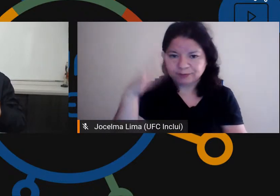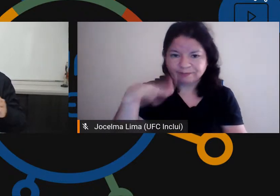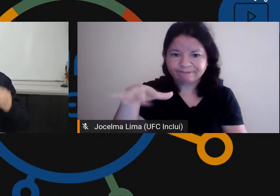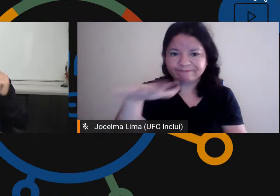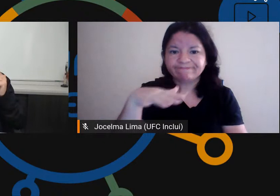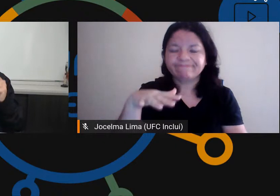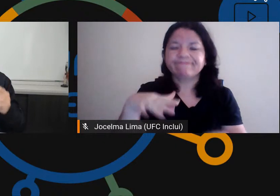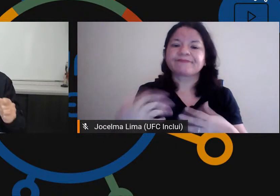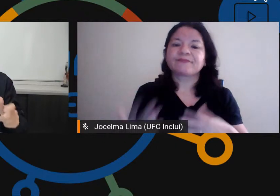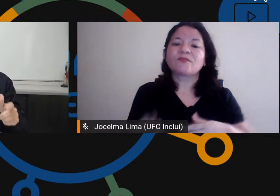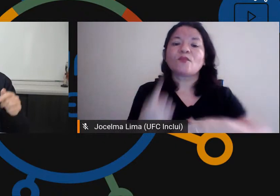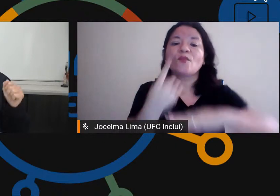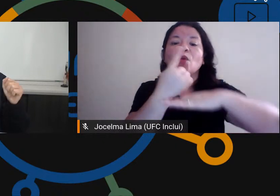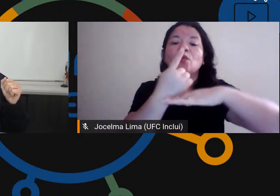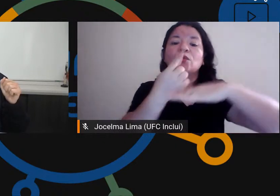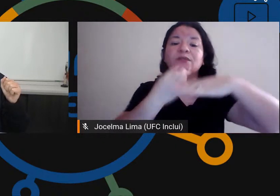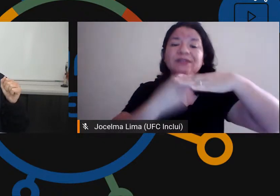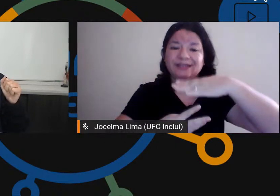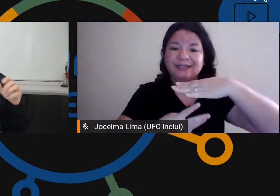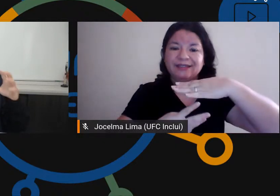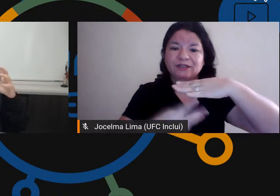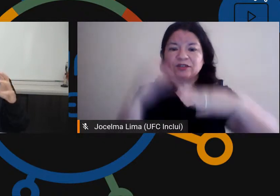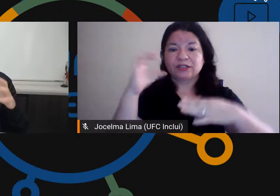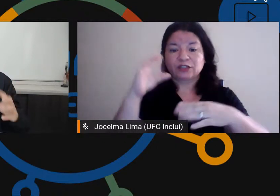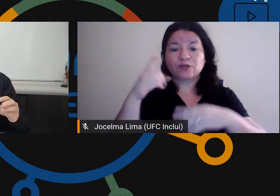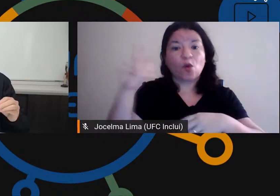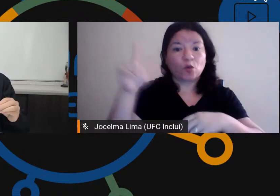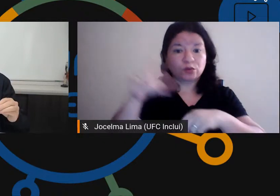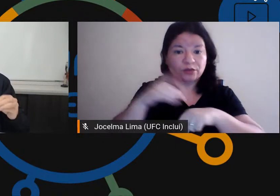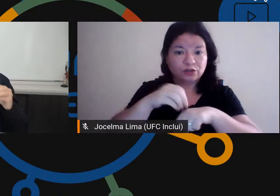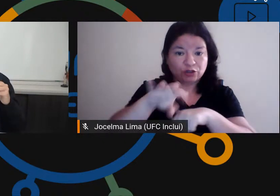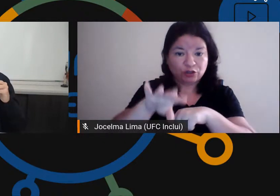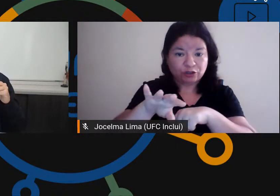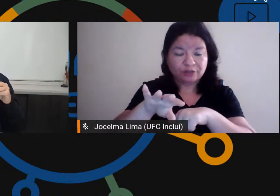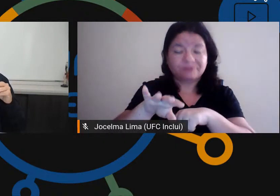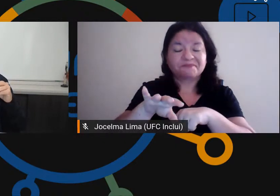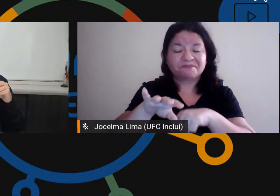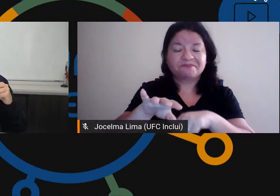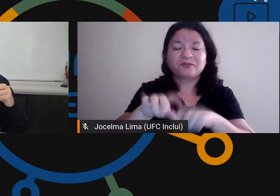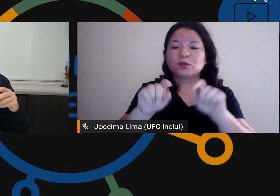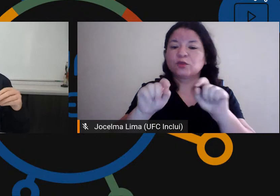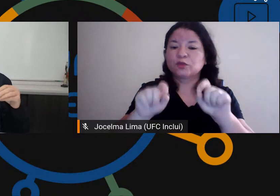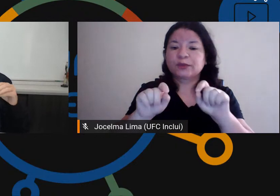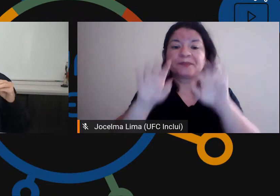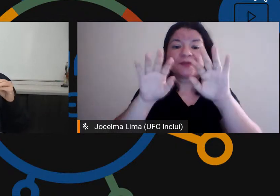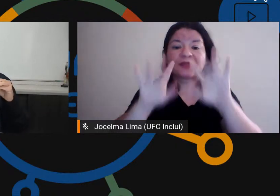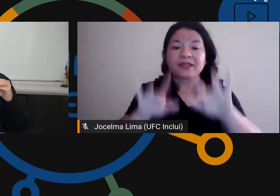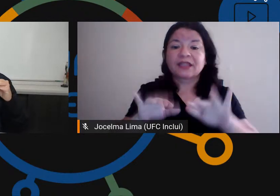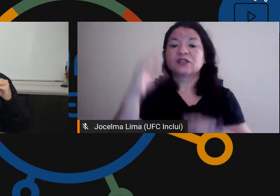texto científico, aqui vai outra dica para vocês. Num texto científico, você